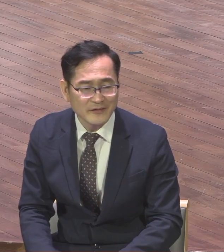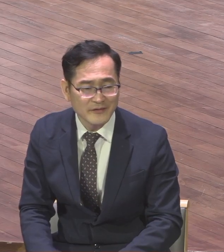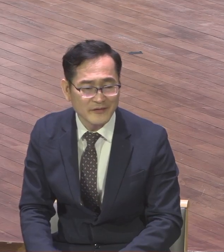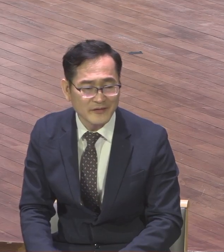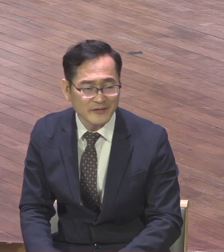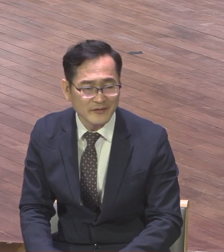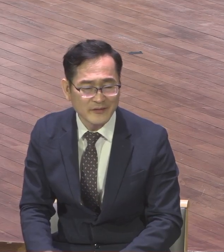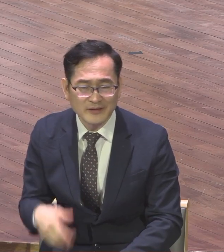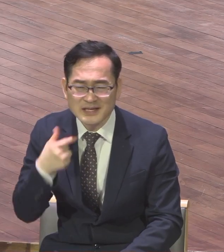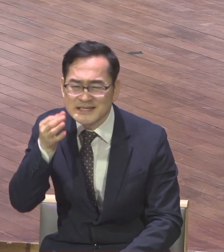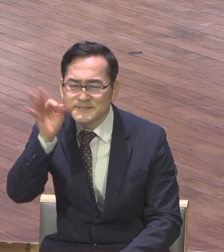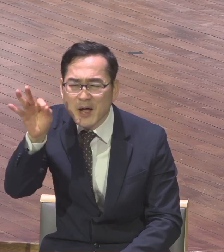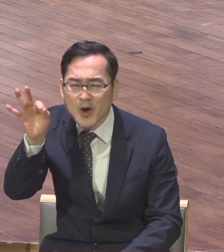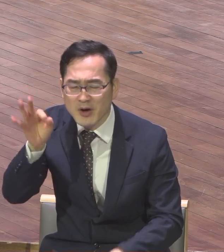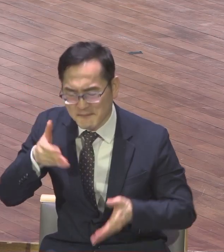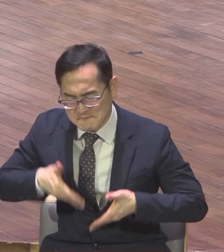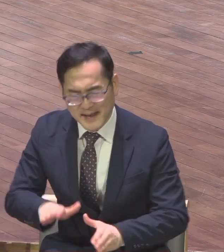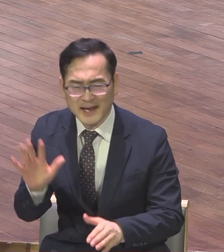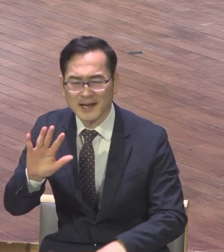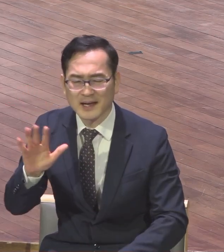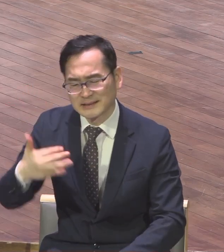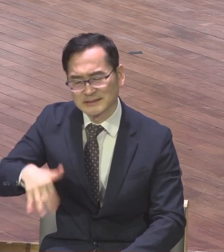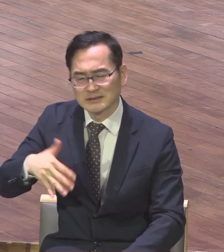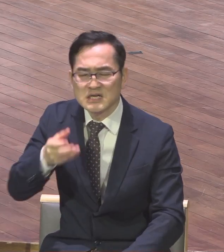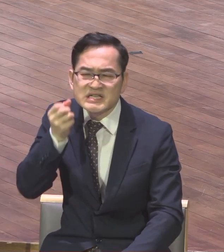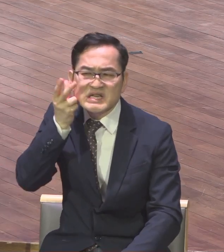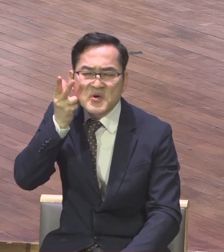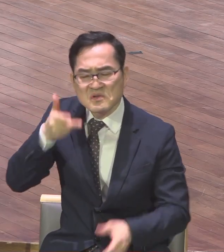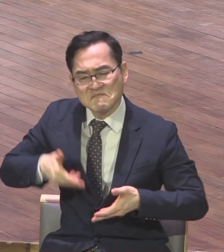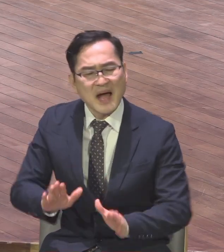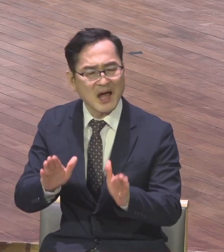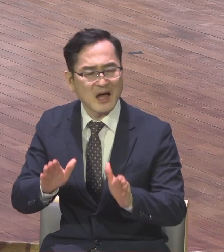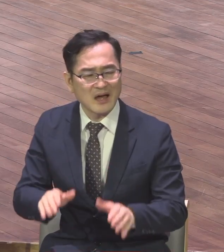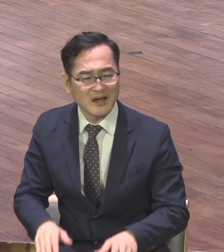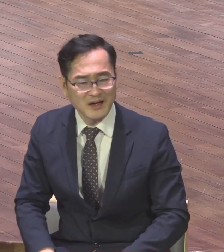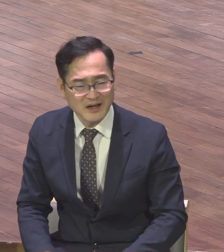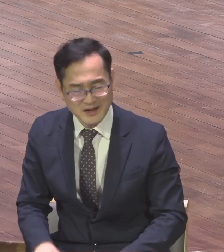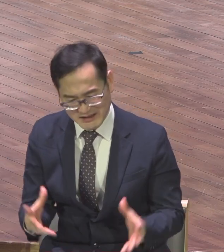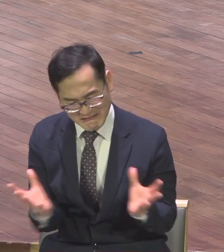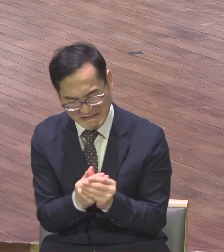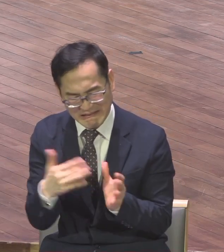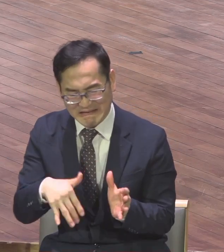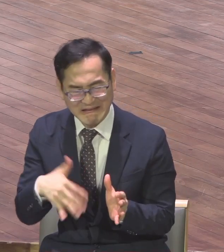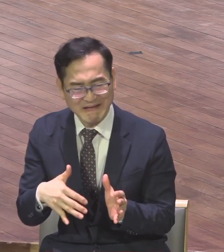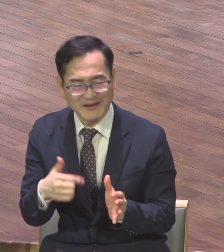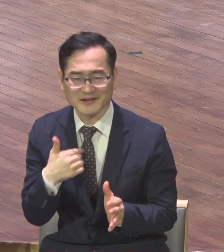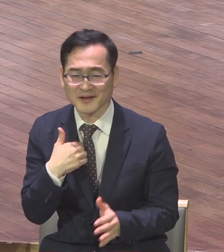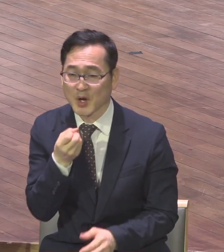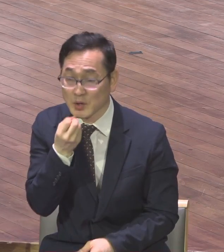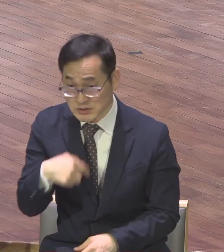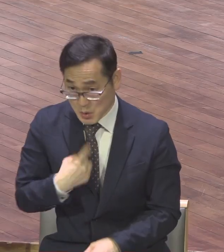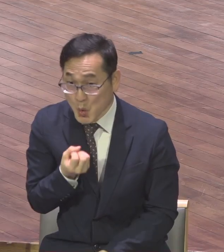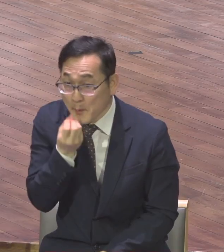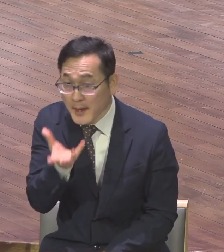난 10달 못돼가 나온 모질한 인간. 하나님 앞에서.